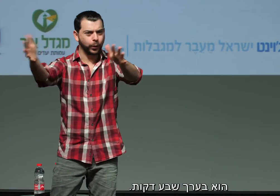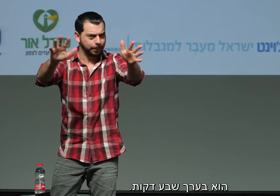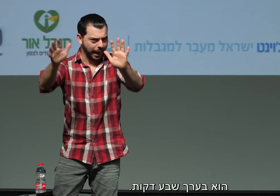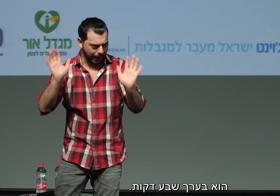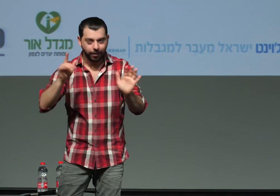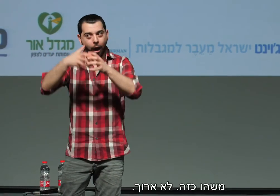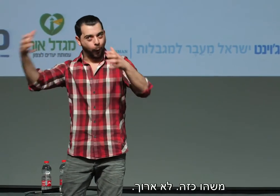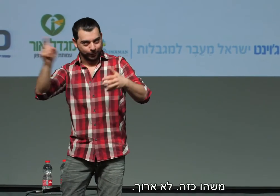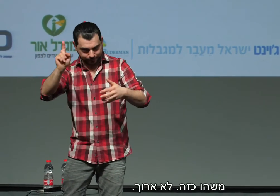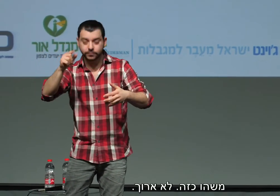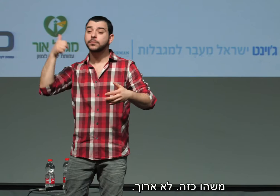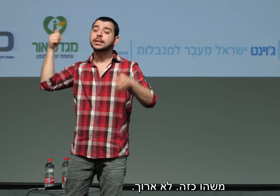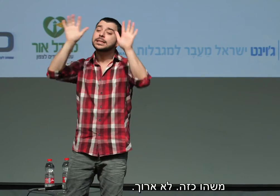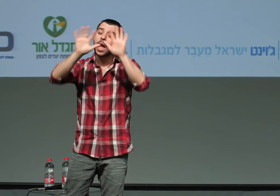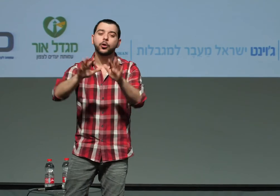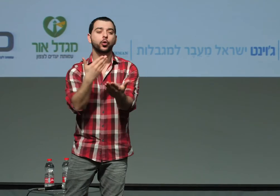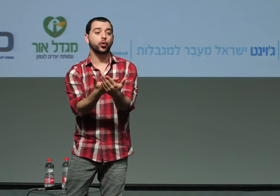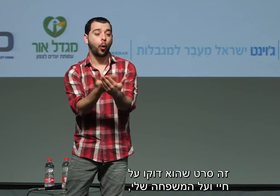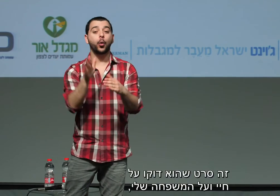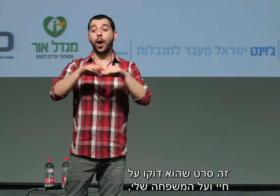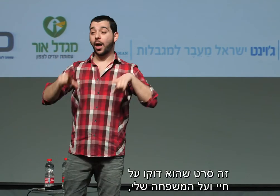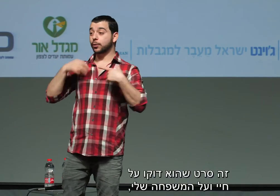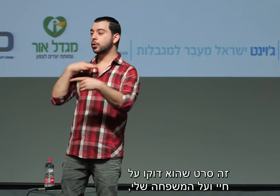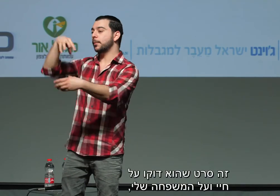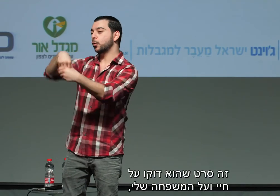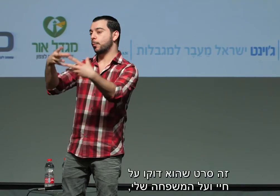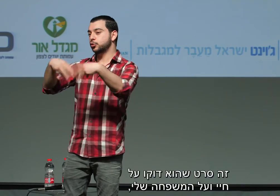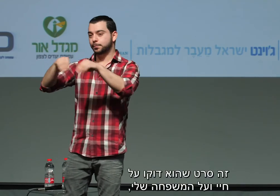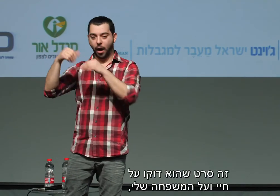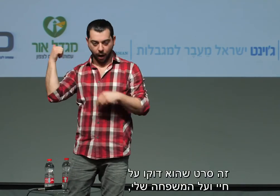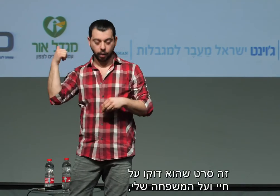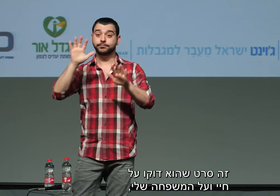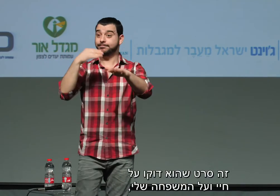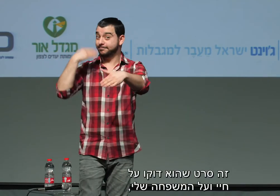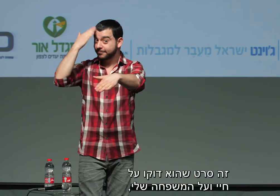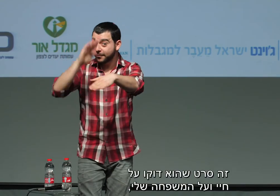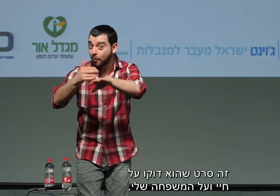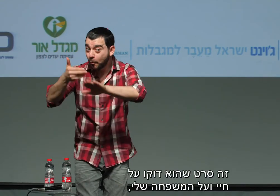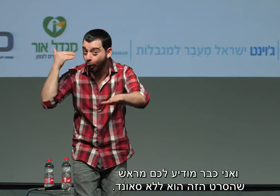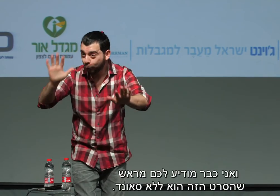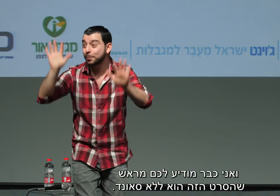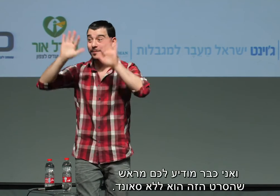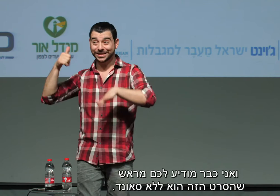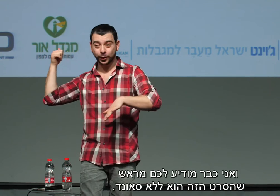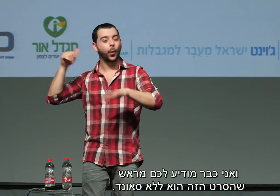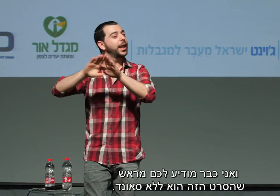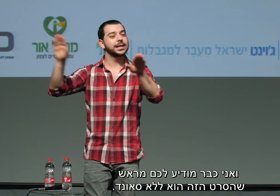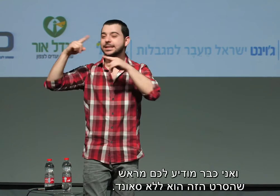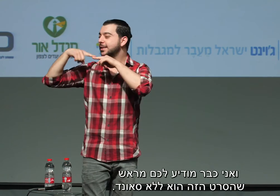7 דקות. משהו כזה, לא ארוך. זה סרט שהוא דוקו על חיי ועל המשפחה שלי, ואני כבר מודיע לכם מראש שהסרט הזה